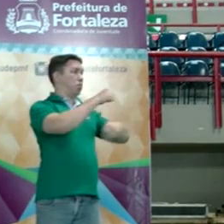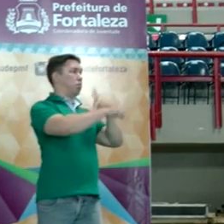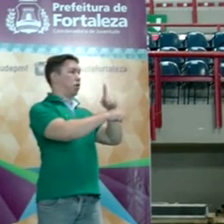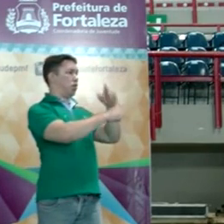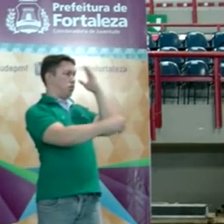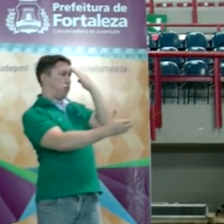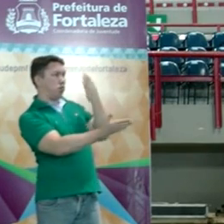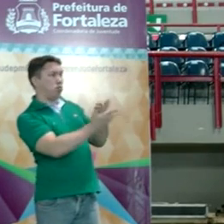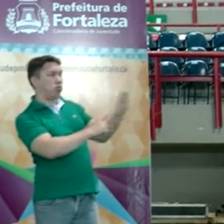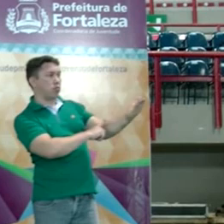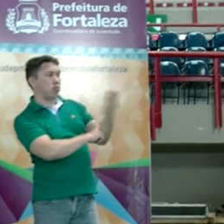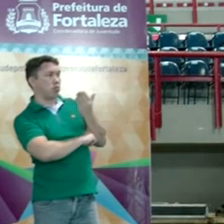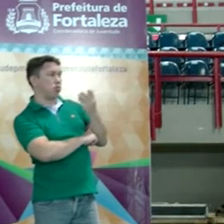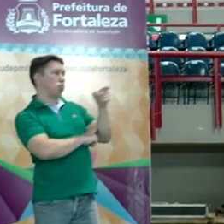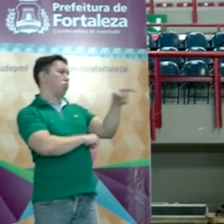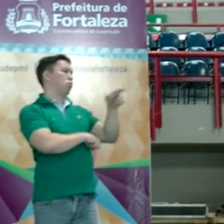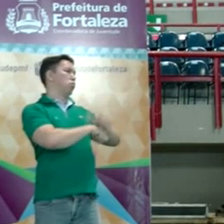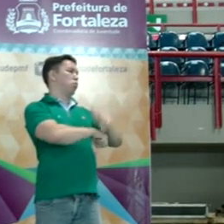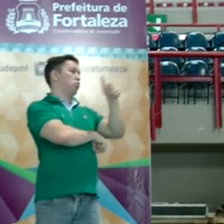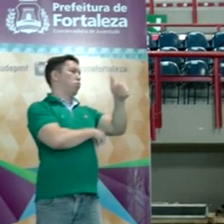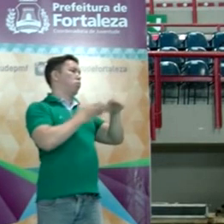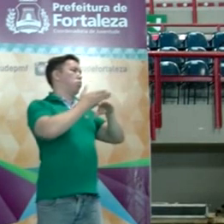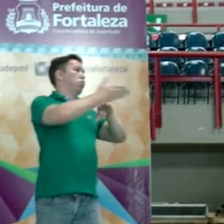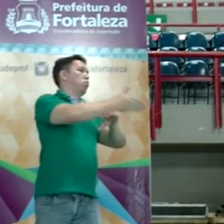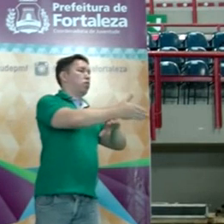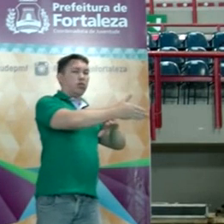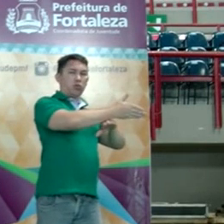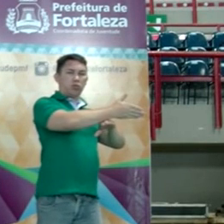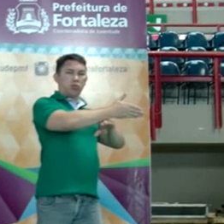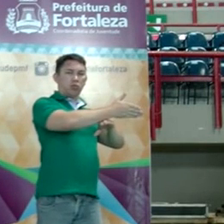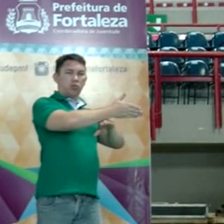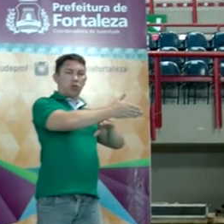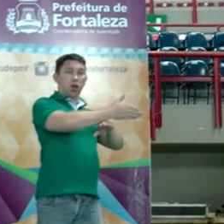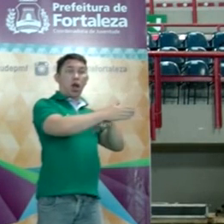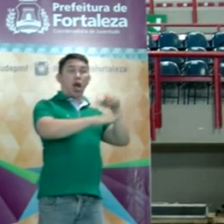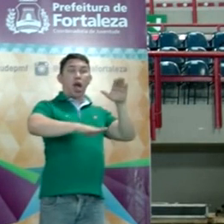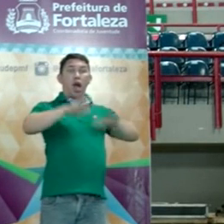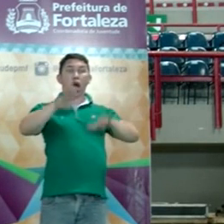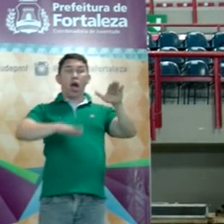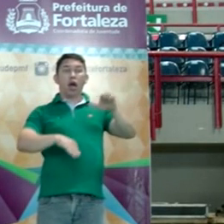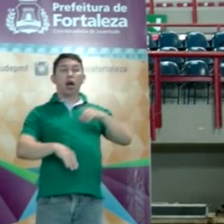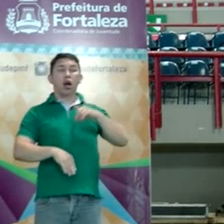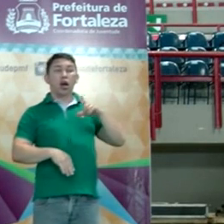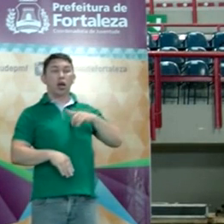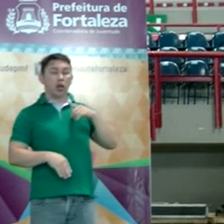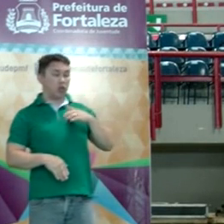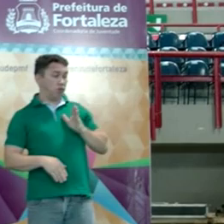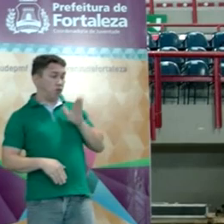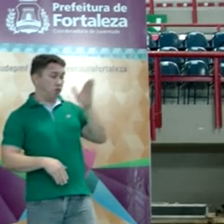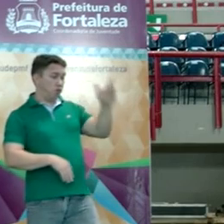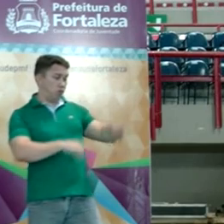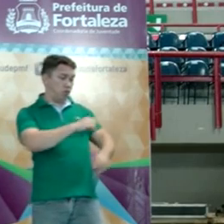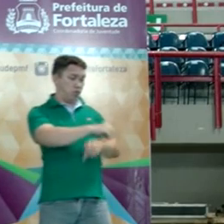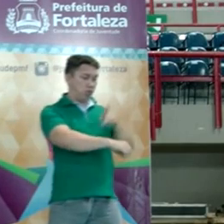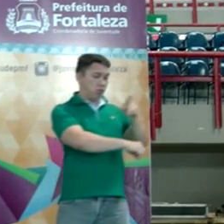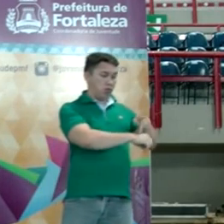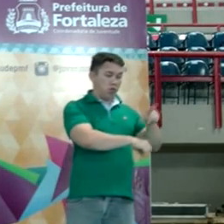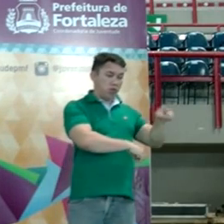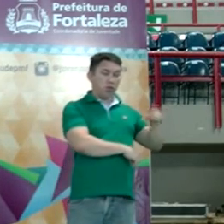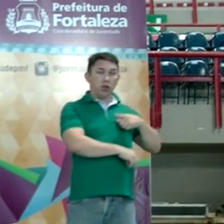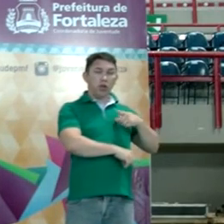países que ele acredita que a situação será melhor do que a sua. Ele muitas vezes vai ficar naquele país de